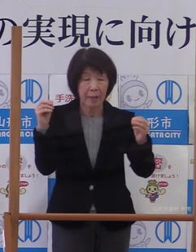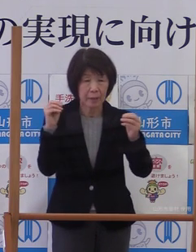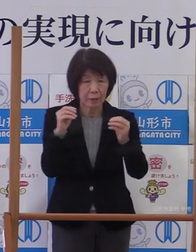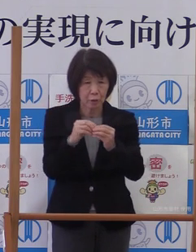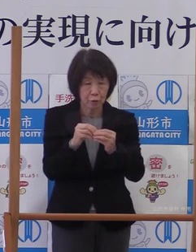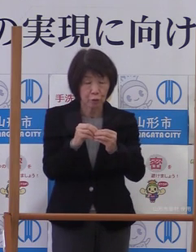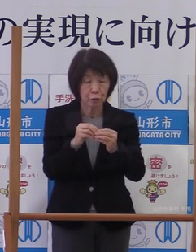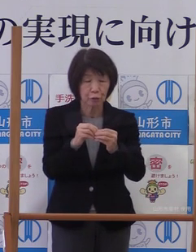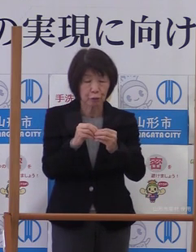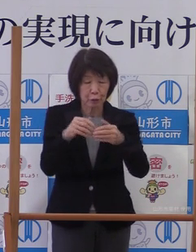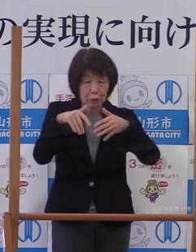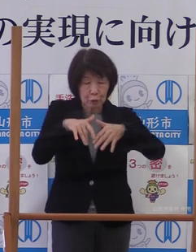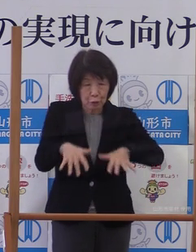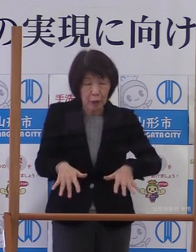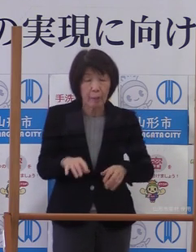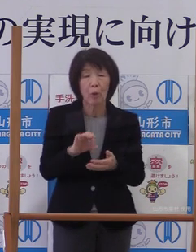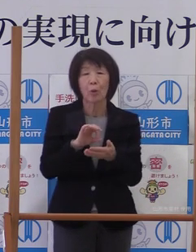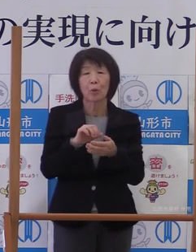入します。